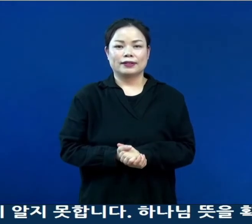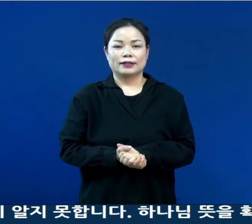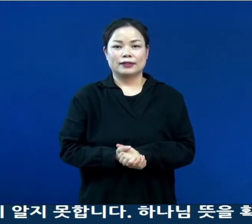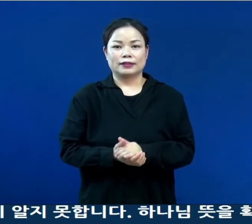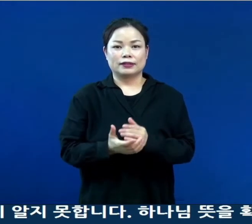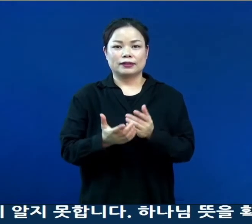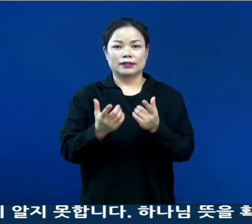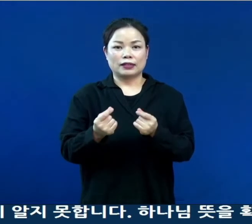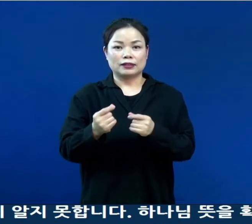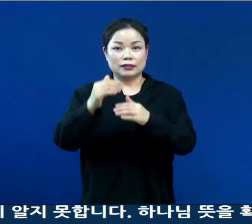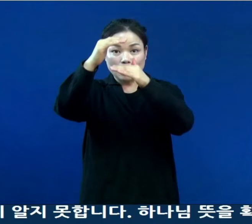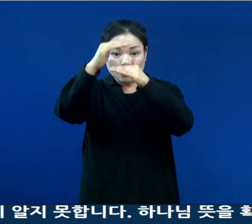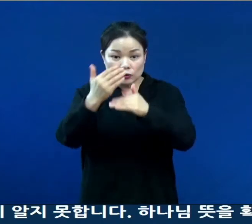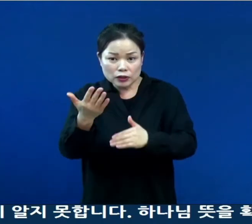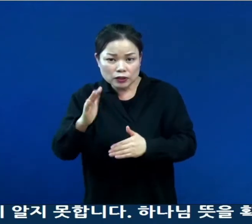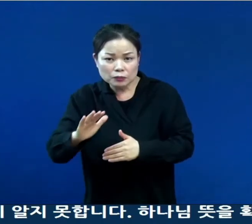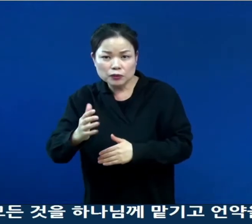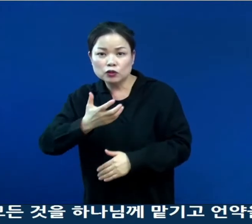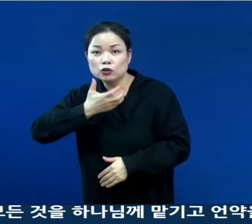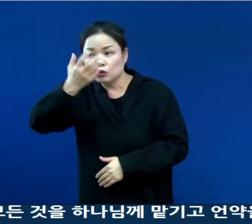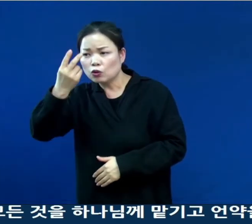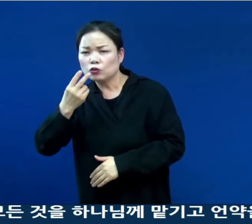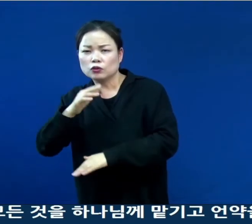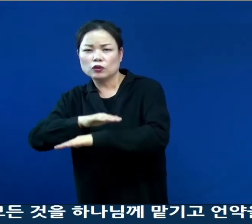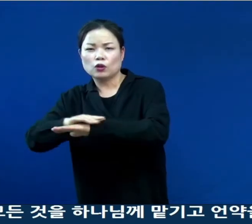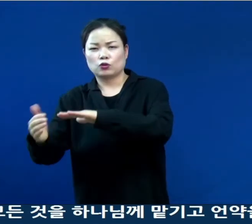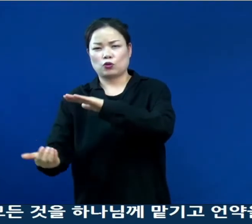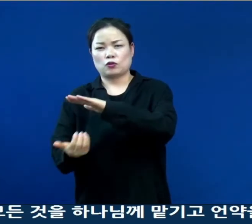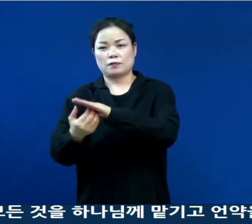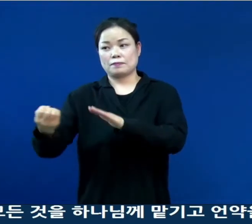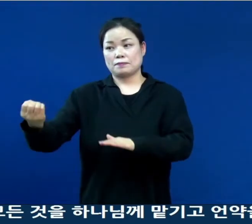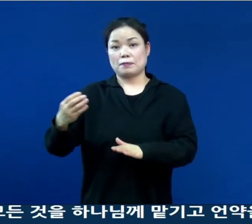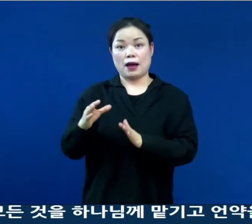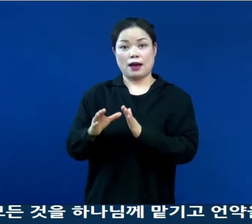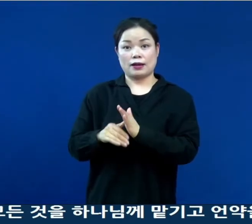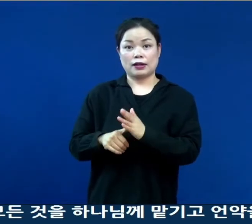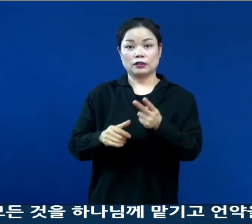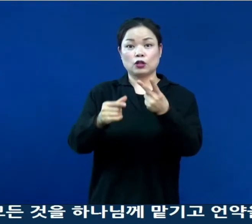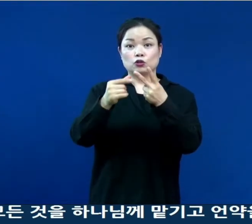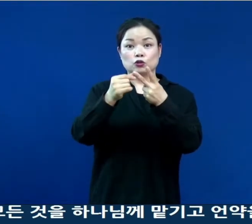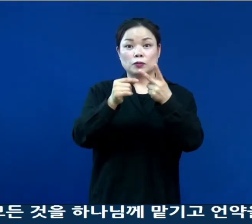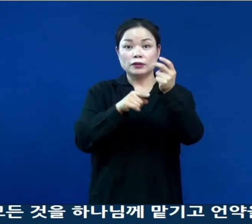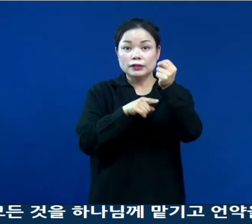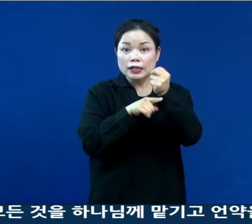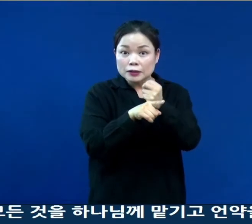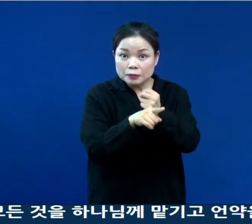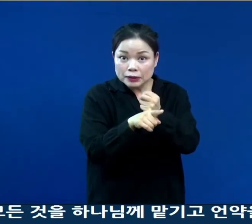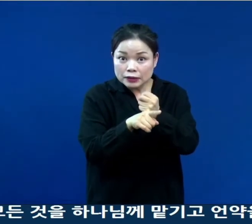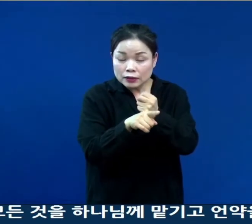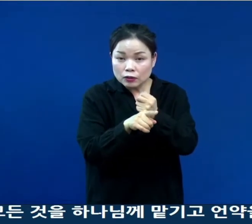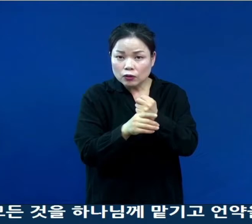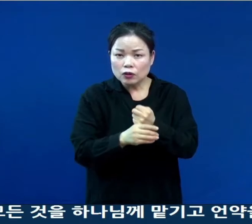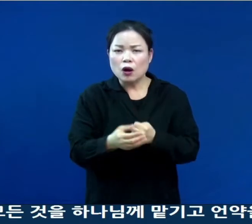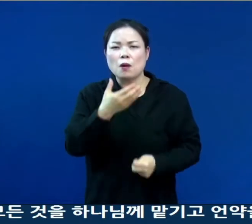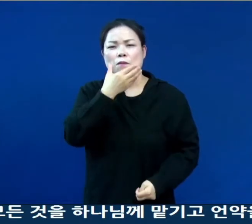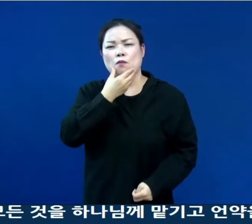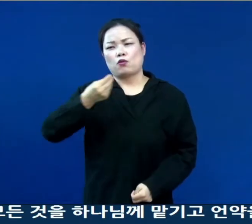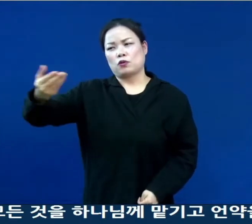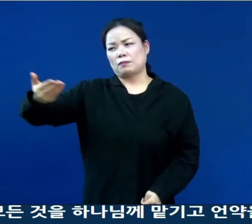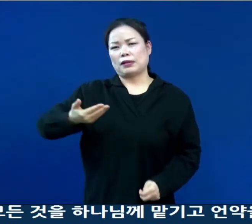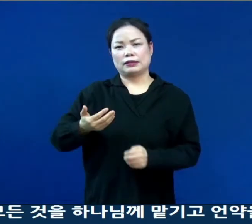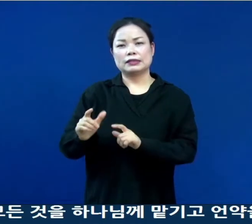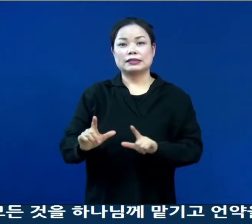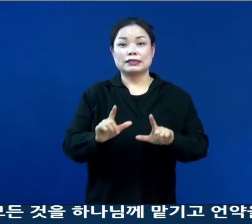같은 맥락이지만 요셉의 형통을 말할 때 두 번째 의미는 복을 받는